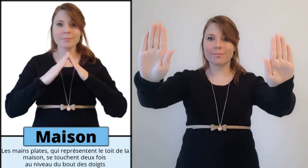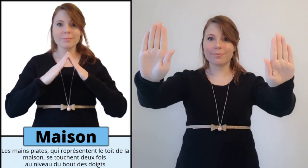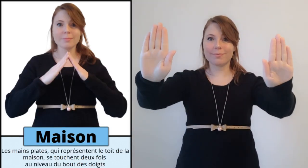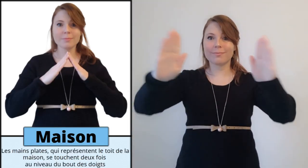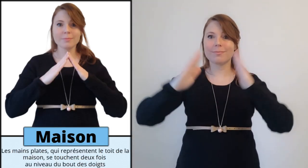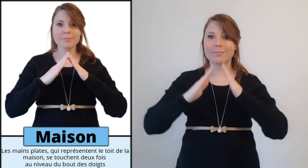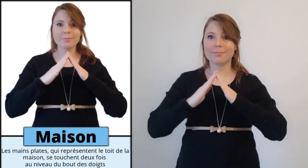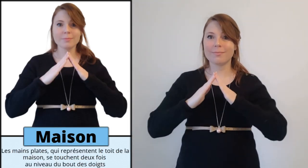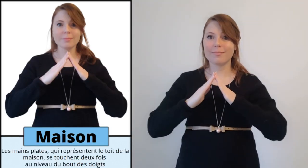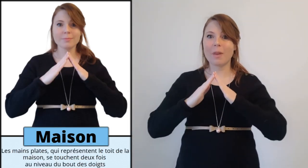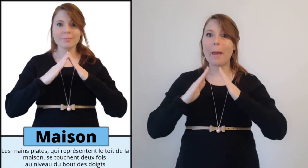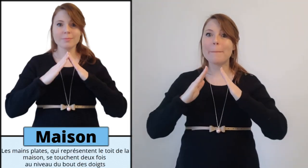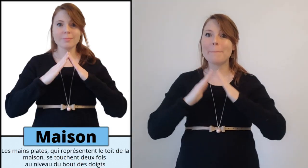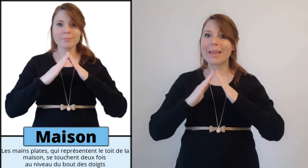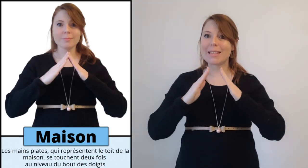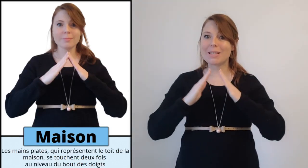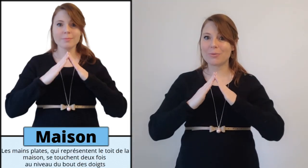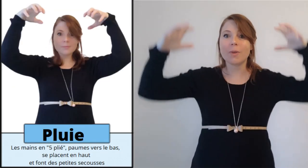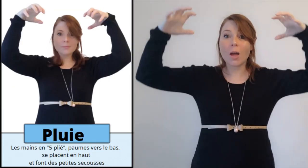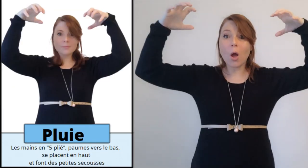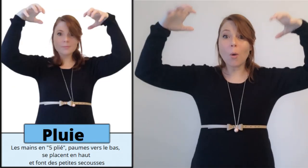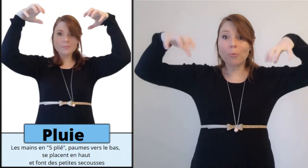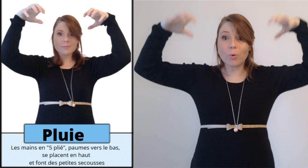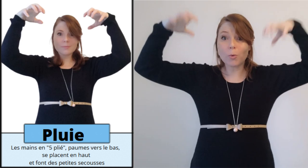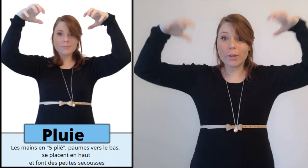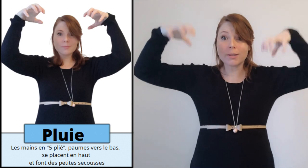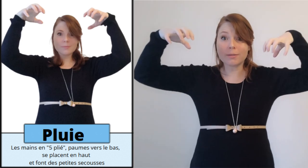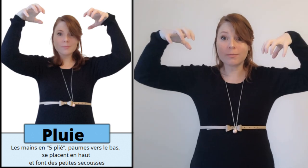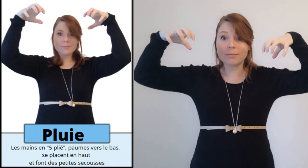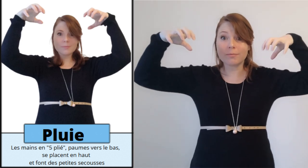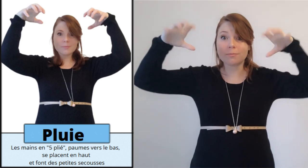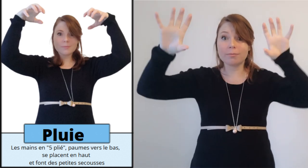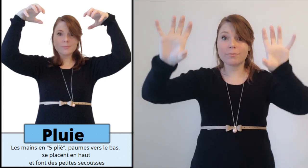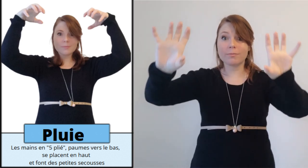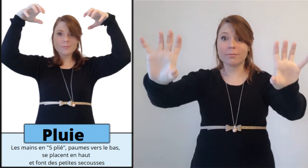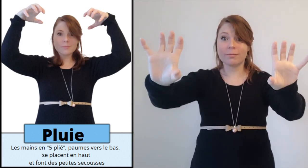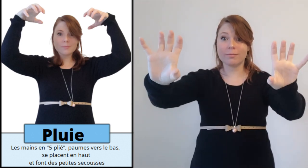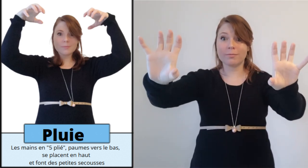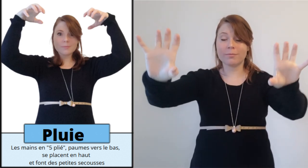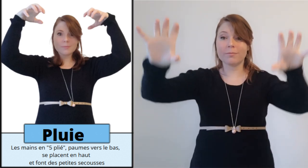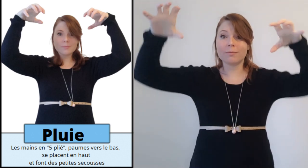Petit escargot porte sur son dos sa